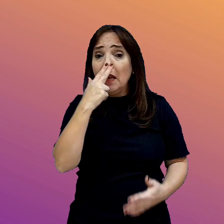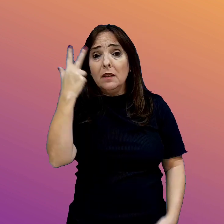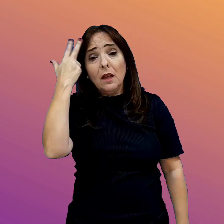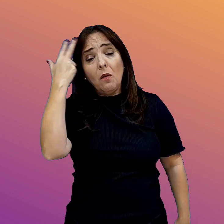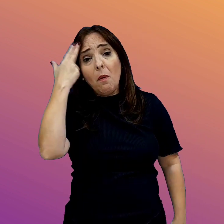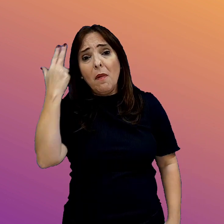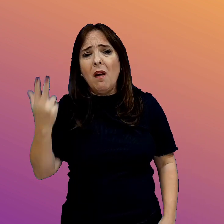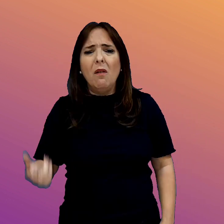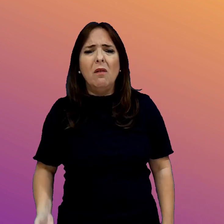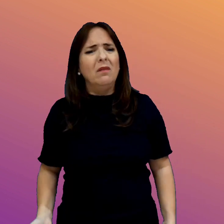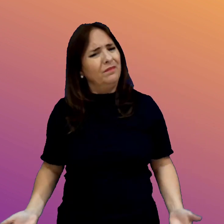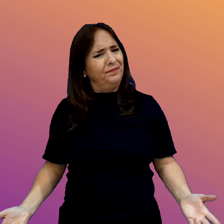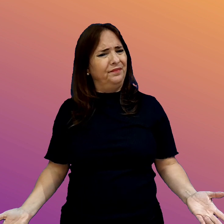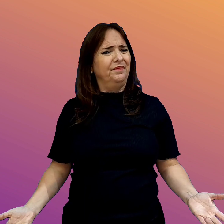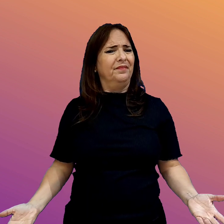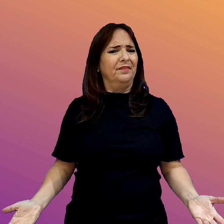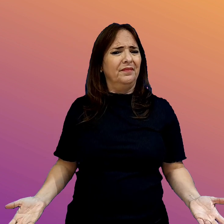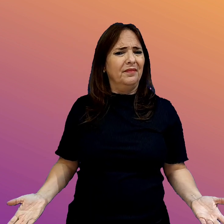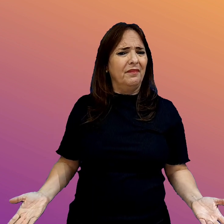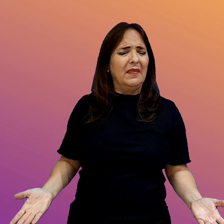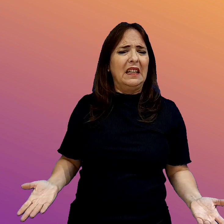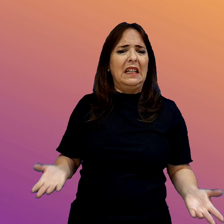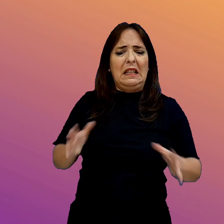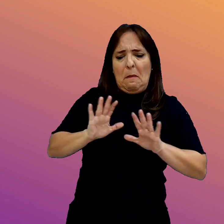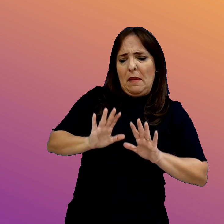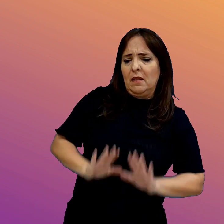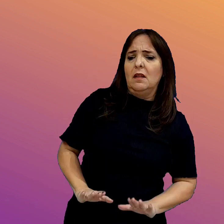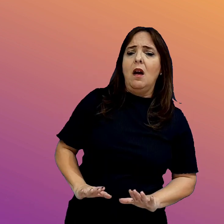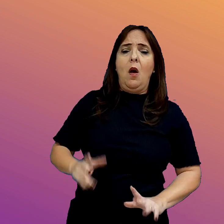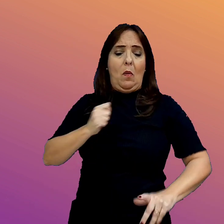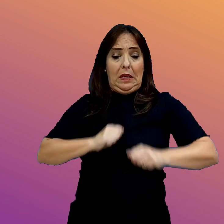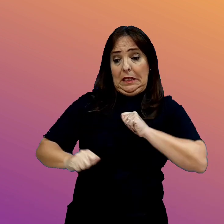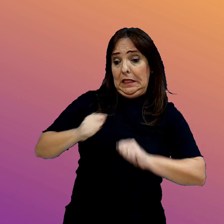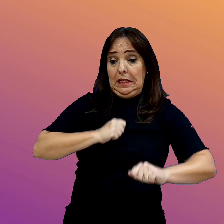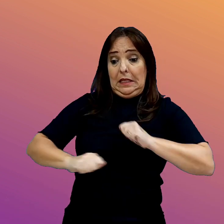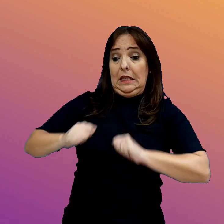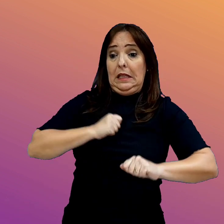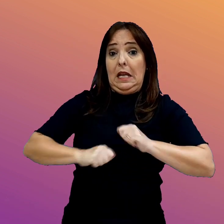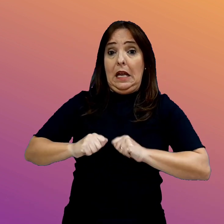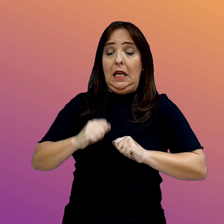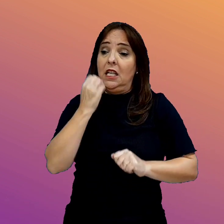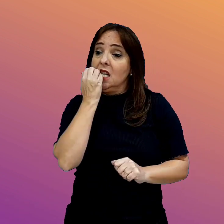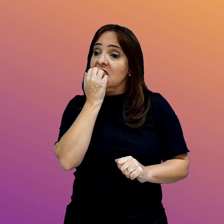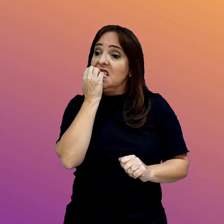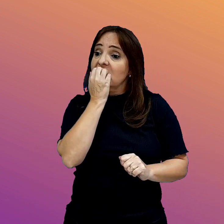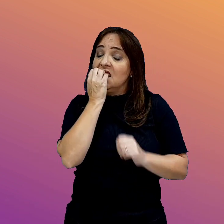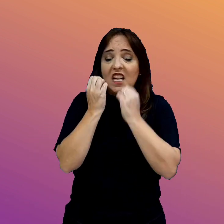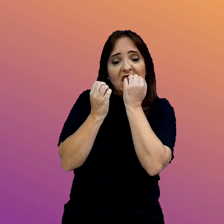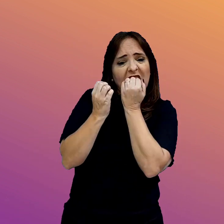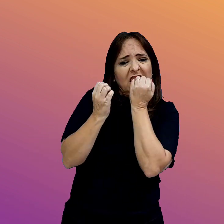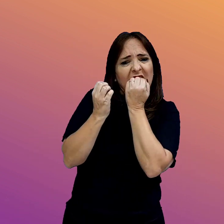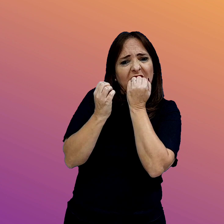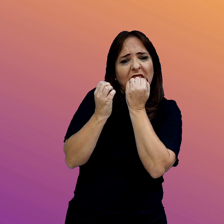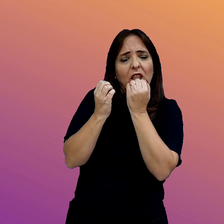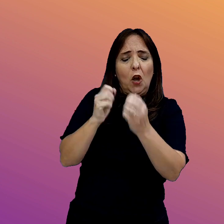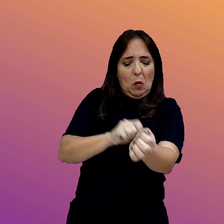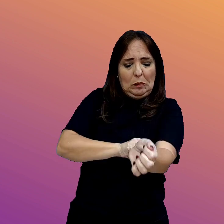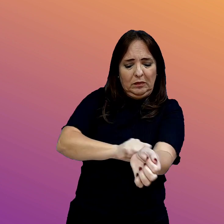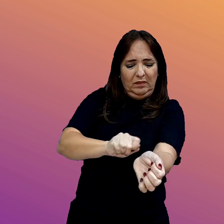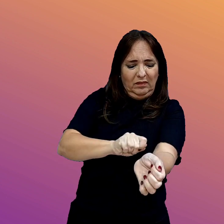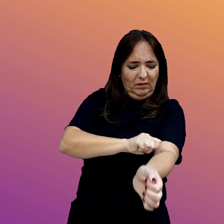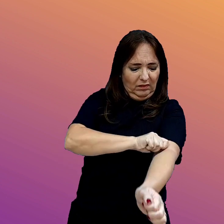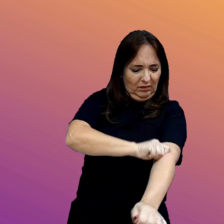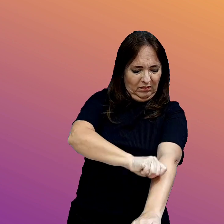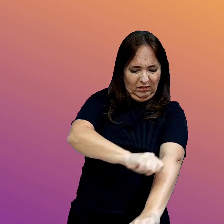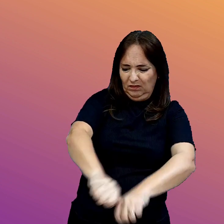sério, inclusive. Ter depressão, ter ansiedade, síndrome do pânico. Se automutilar. Automutilar. É normal. É normal. É como